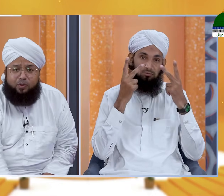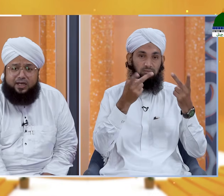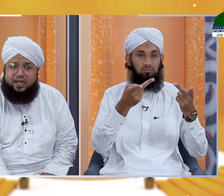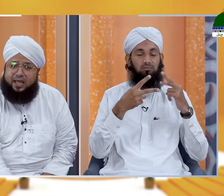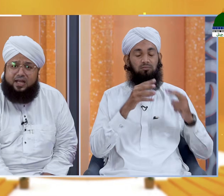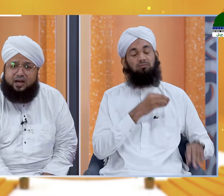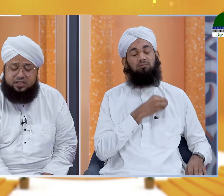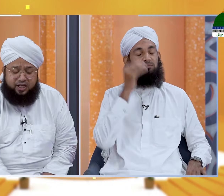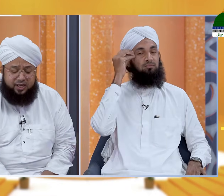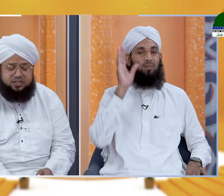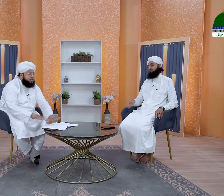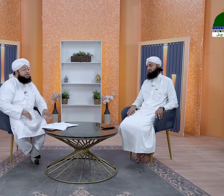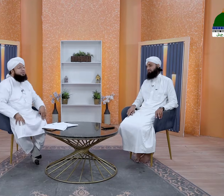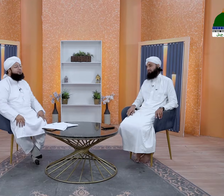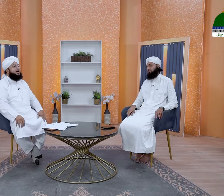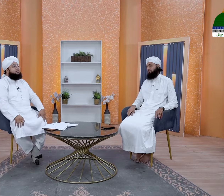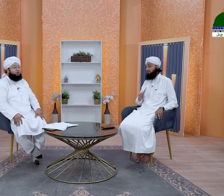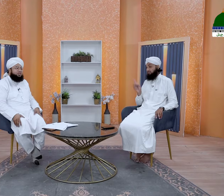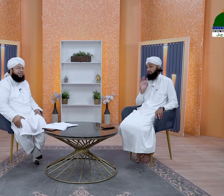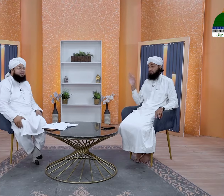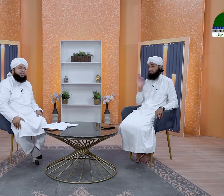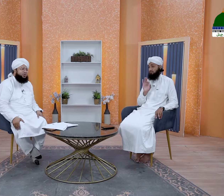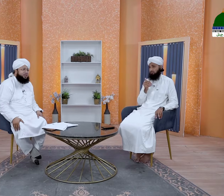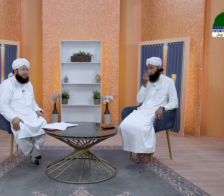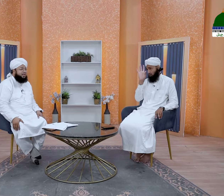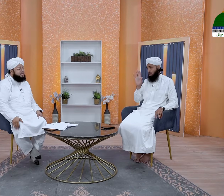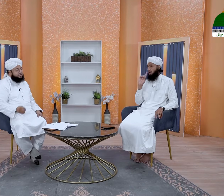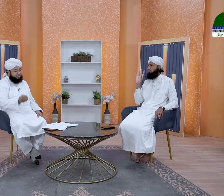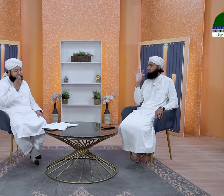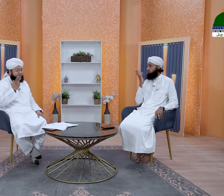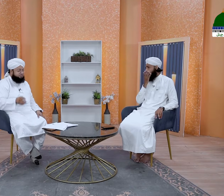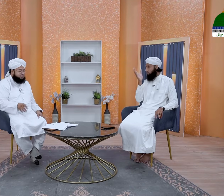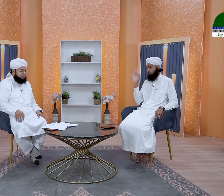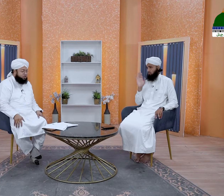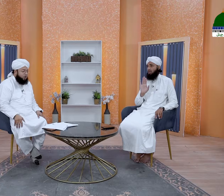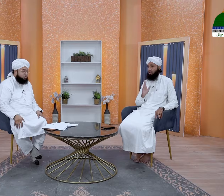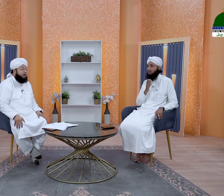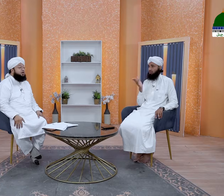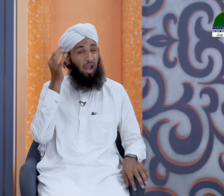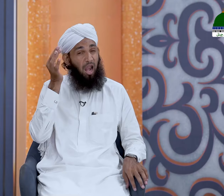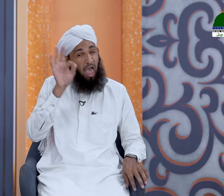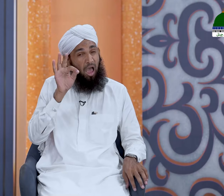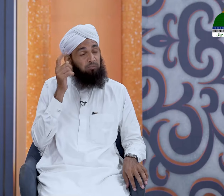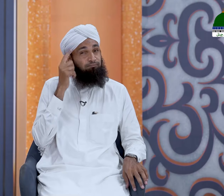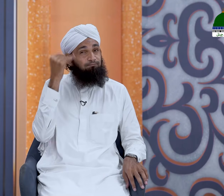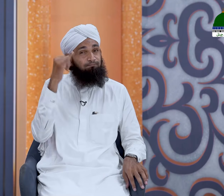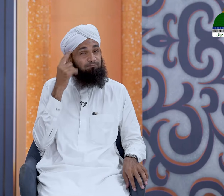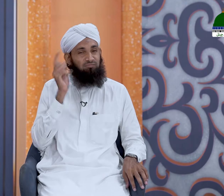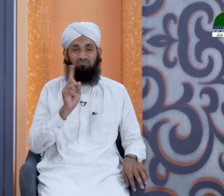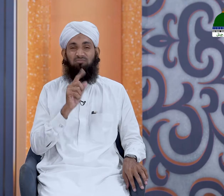بدگمانی نہیں کرنی چاہیے. اس طرح کے معاملات ہوتے ہیں، ہم ذرا غور کریں، شاید ہمارے ساتھ بھی اس طرح سے ہوا ہوگا. تو بدگمانی ایک برا کام